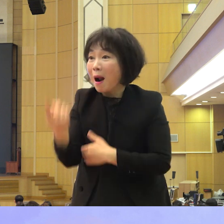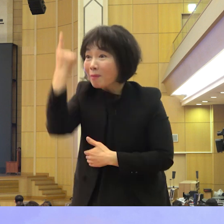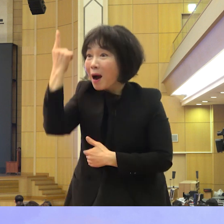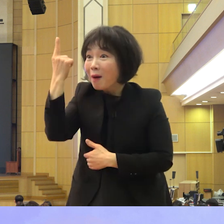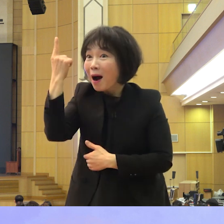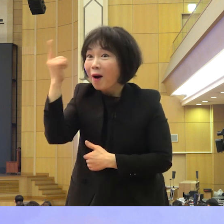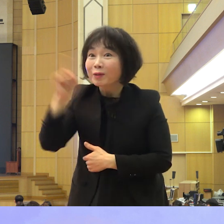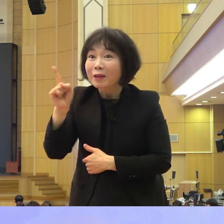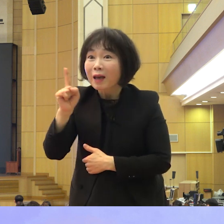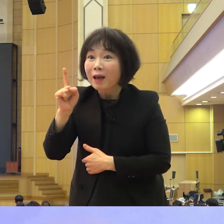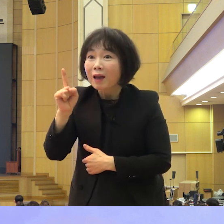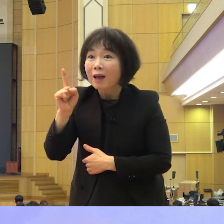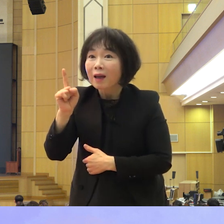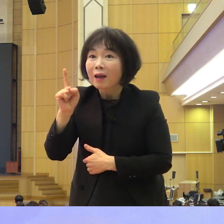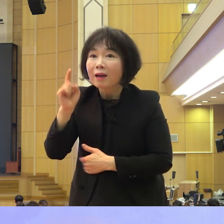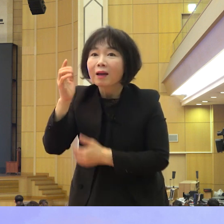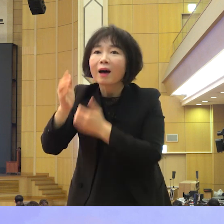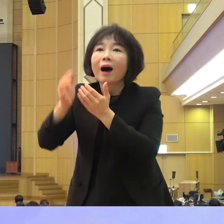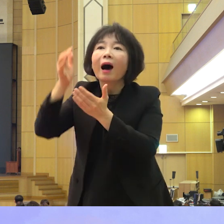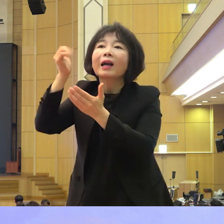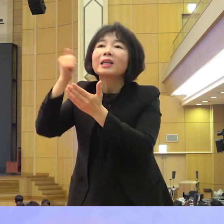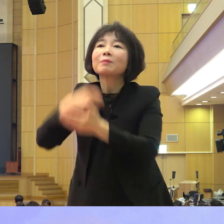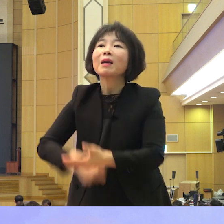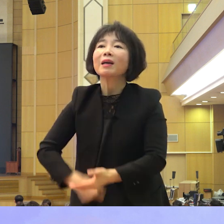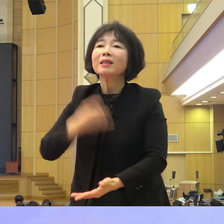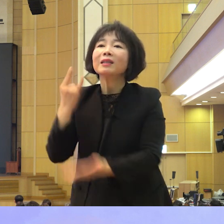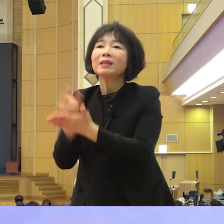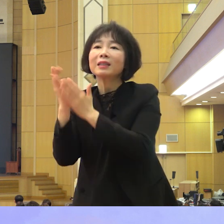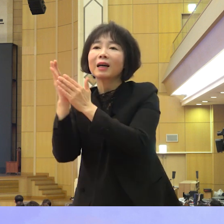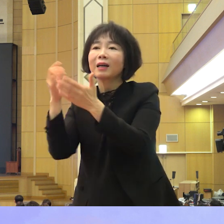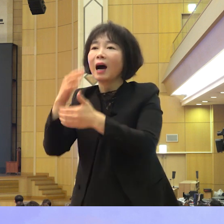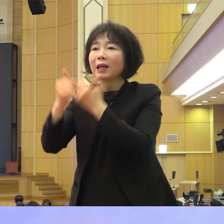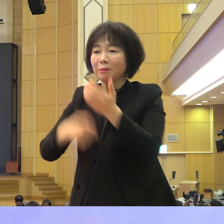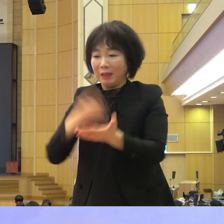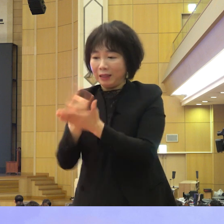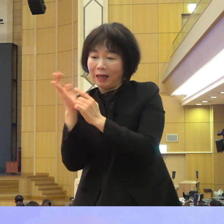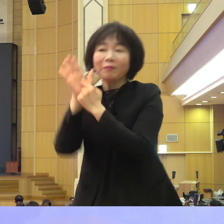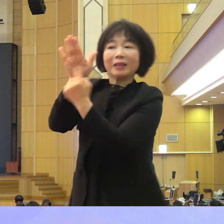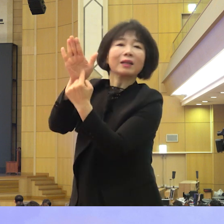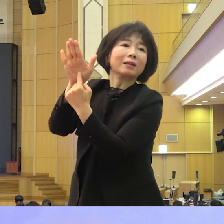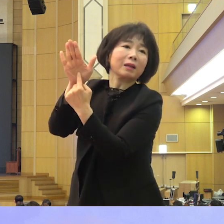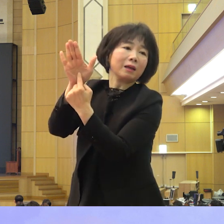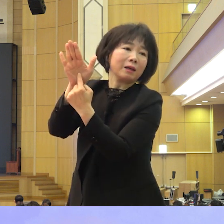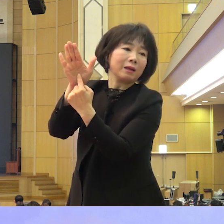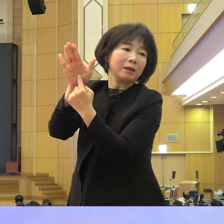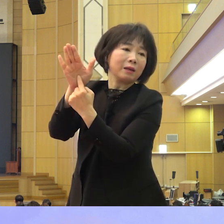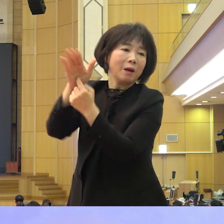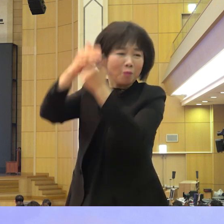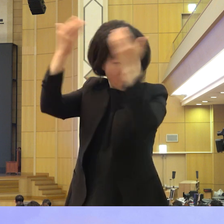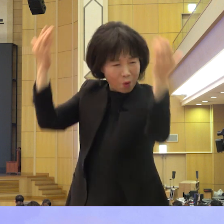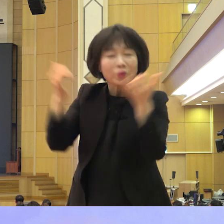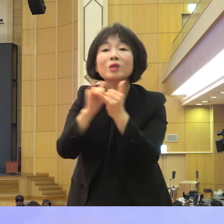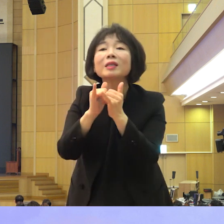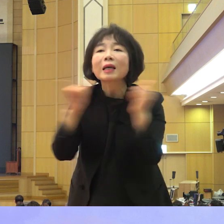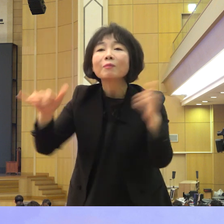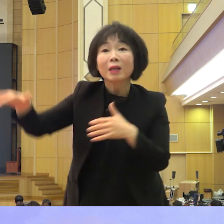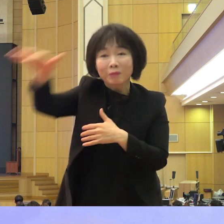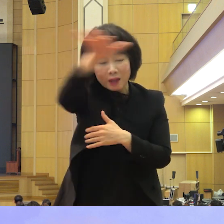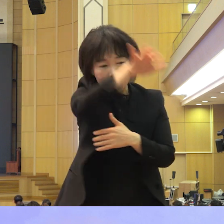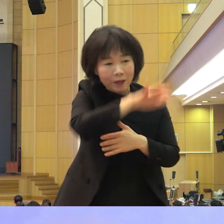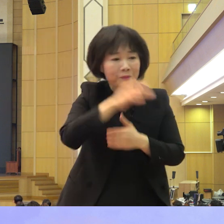자에게 미치는, 이 말은 모든 믿는 자에게 영향을 미치는, 모든 믿는